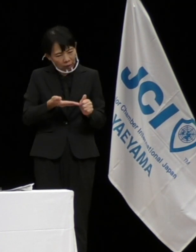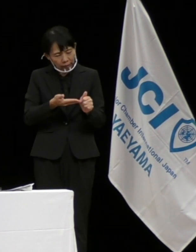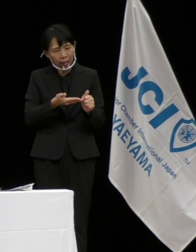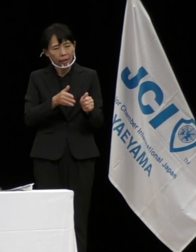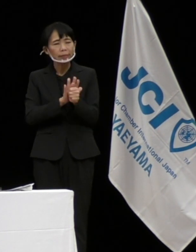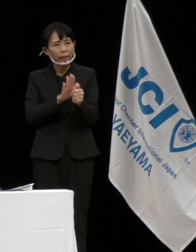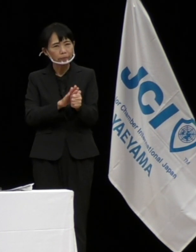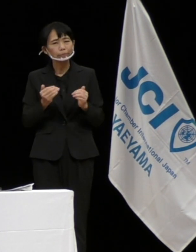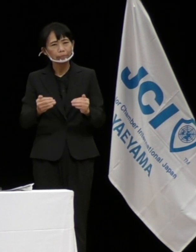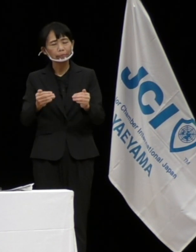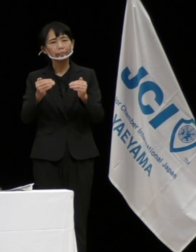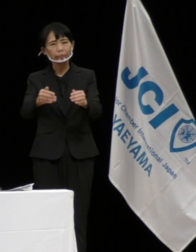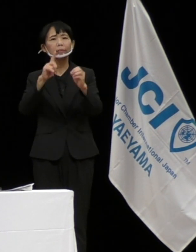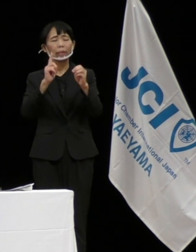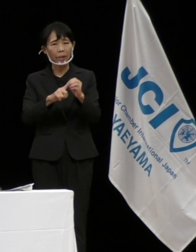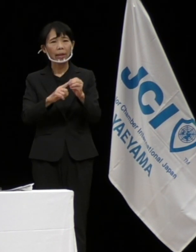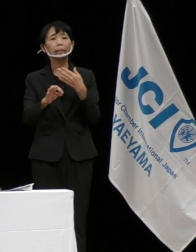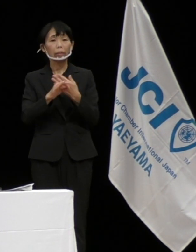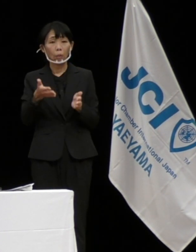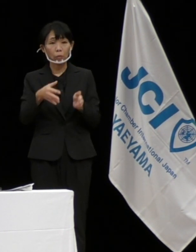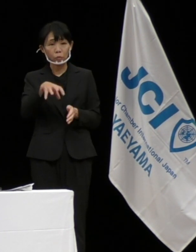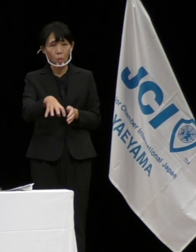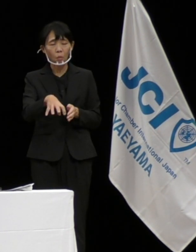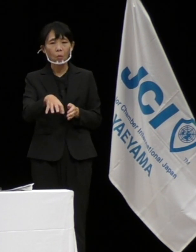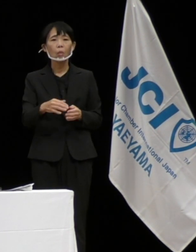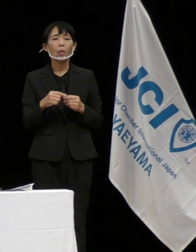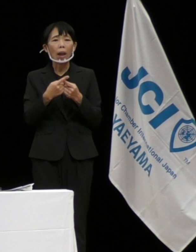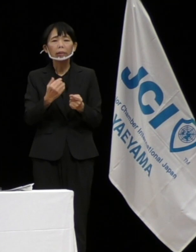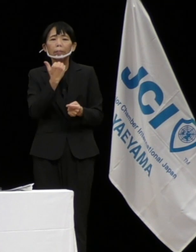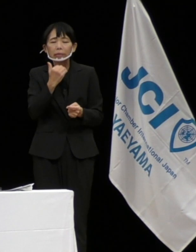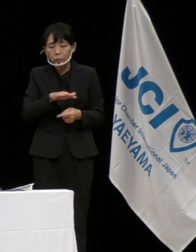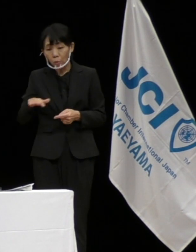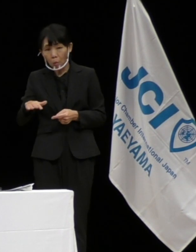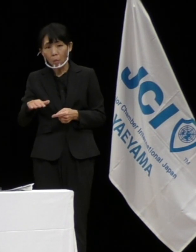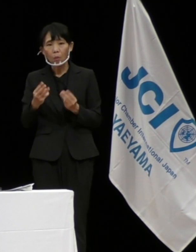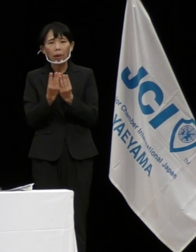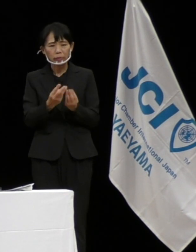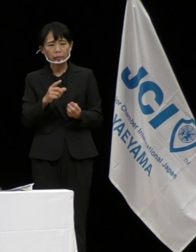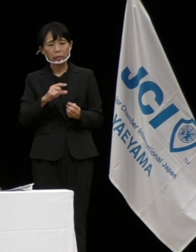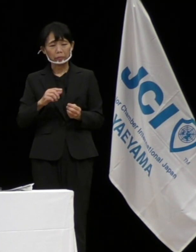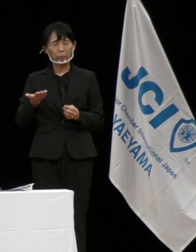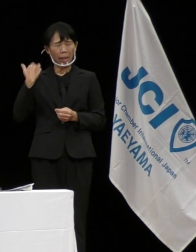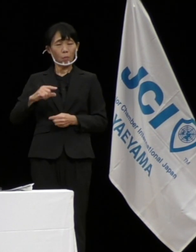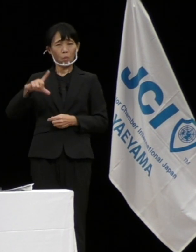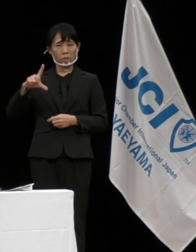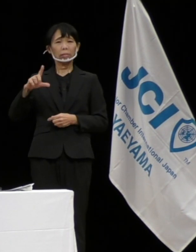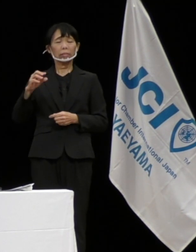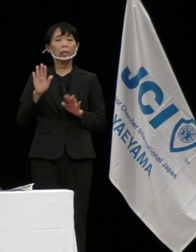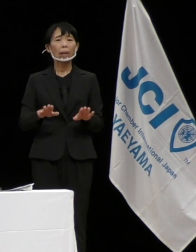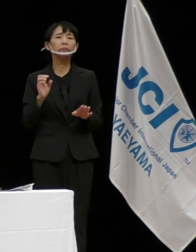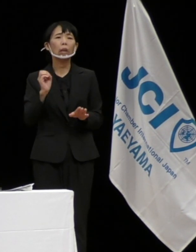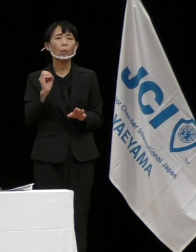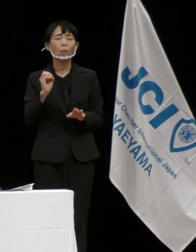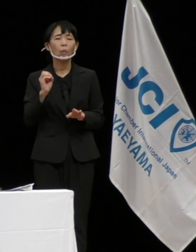を進めるためにも待機児童解消0を目指して頑張って参りました実際に100年待機児童